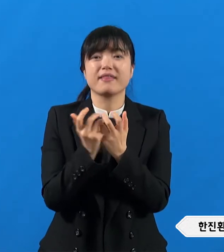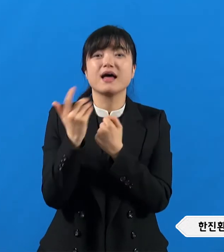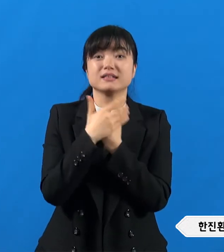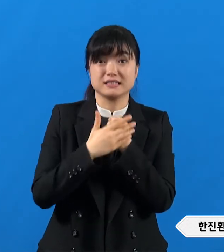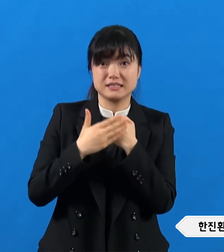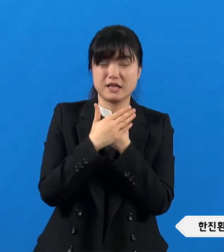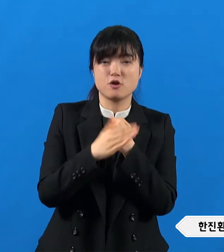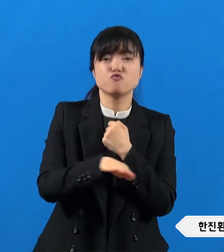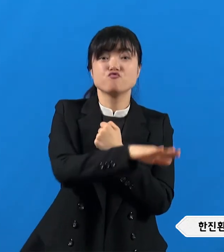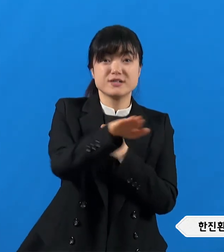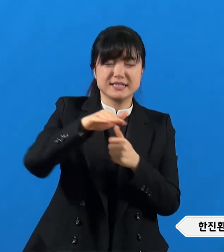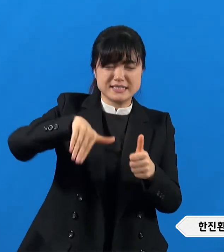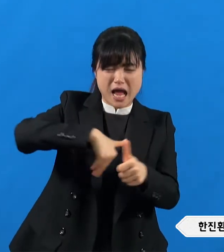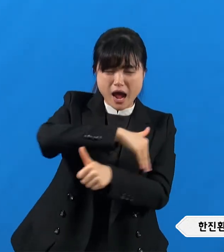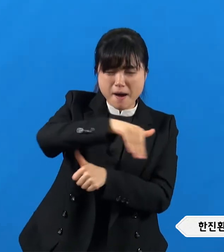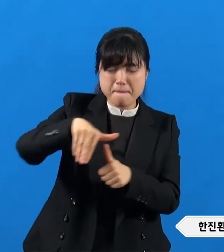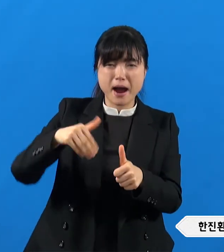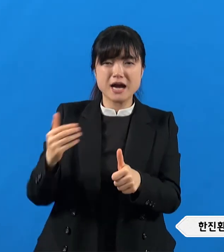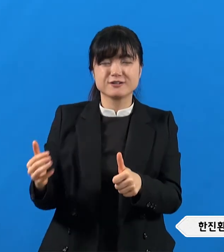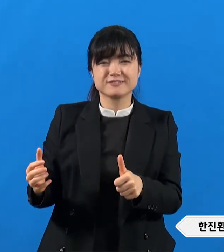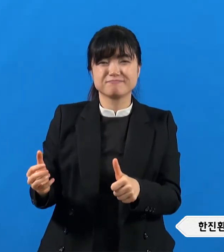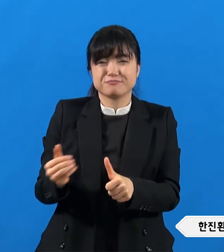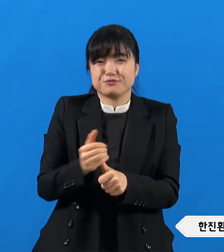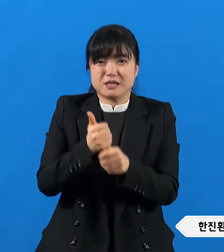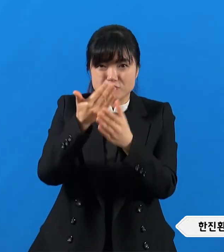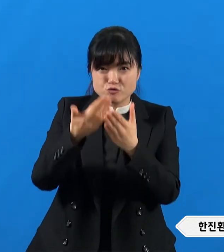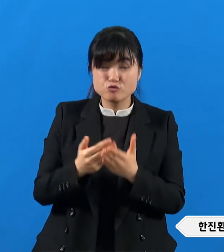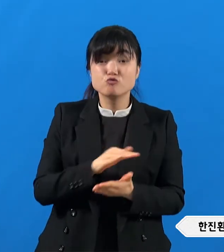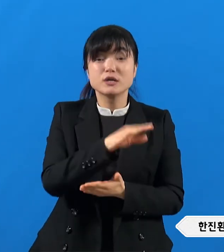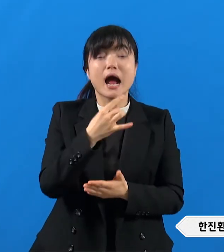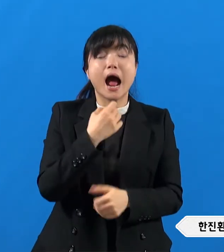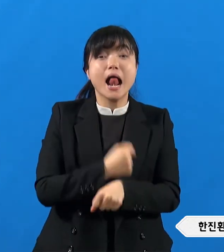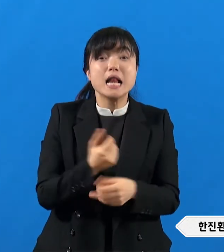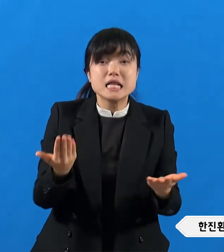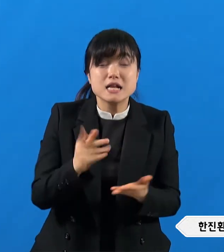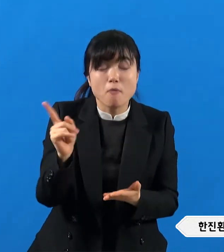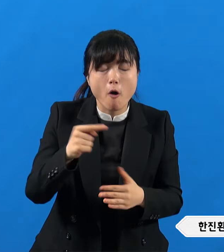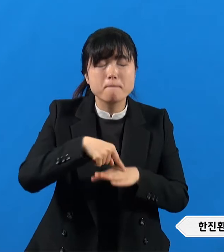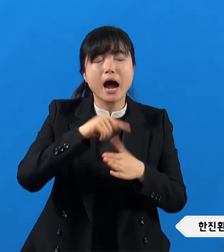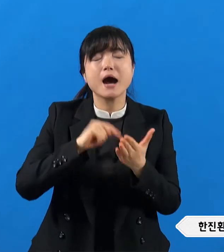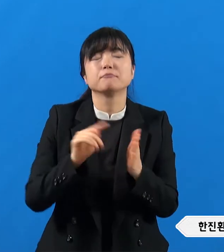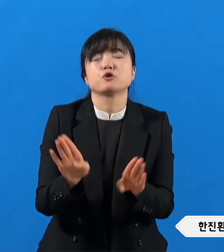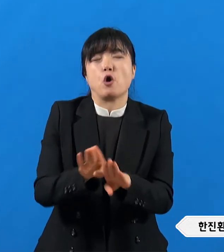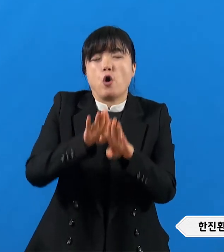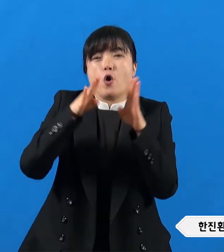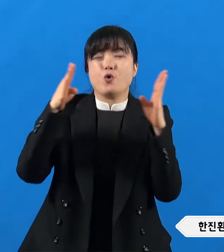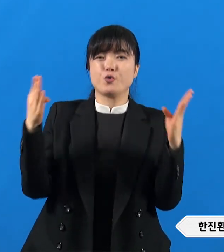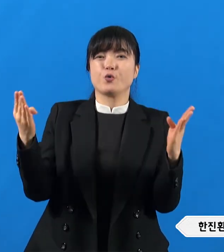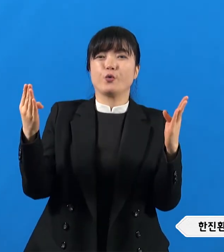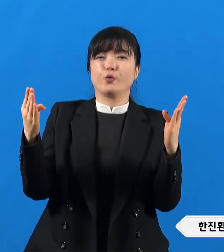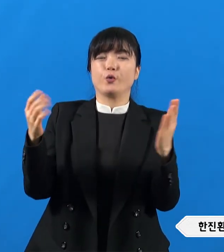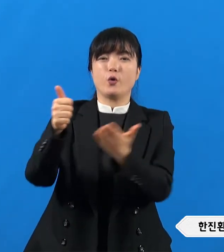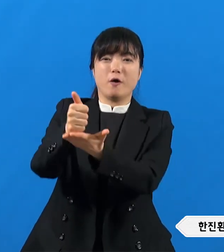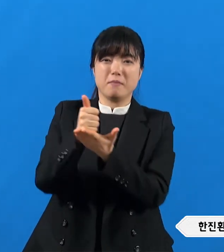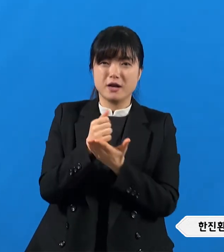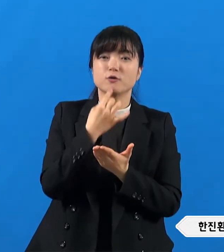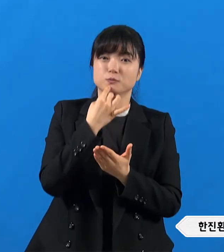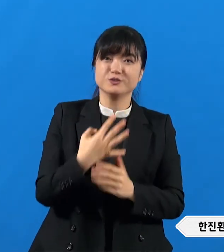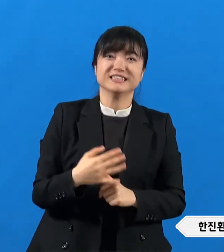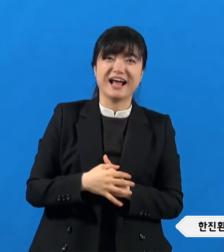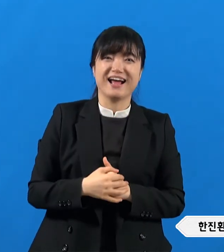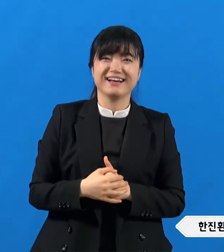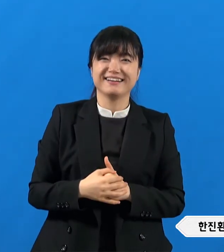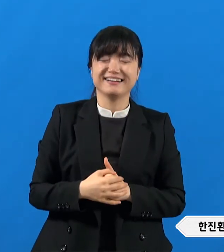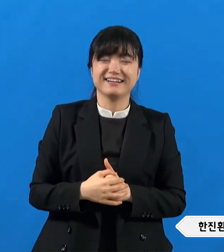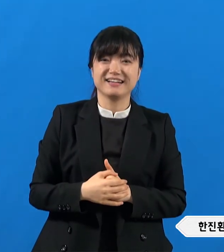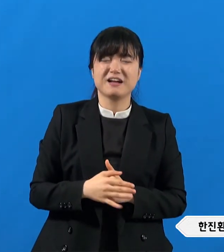우리를 사방에서 둘러싸고 계신다. 우리가 할 일은 그저 마음을 열고 들이쉬는 것뿐이다.